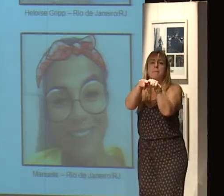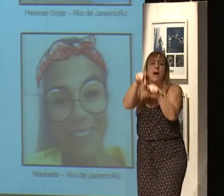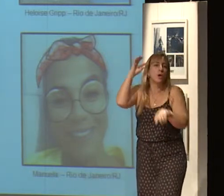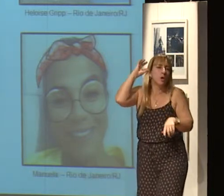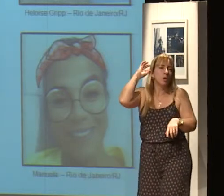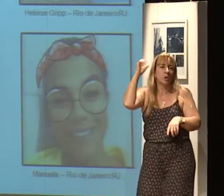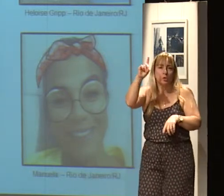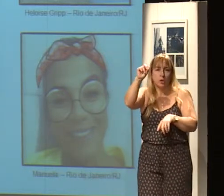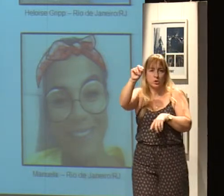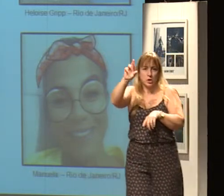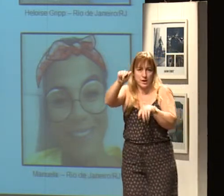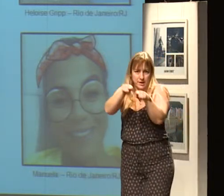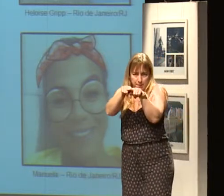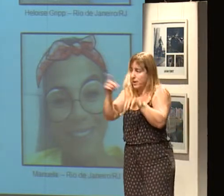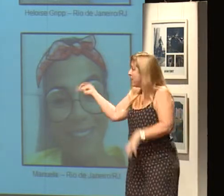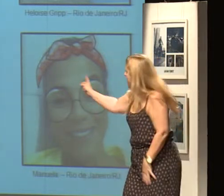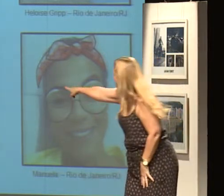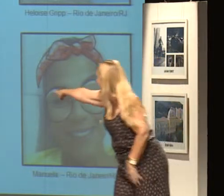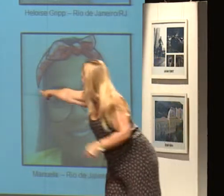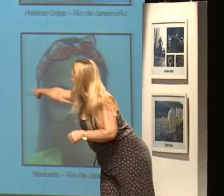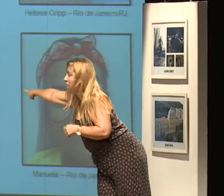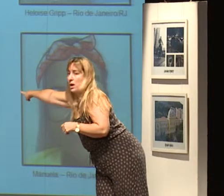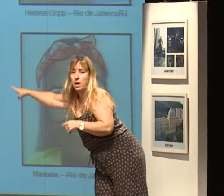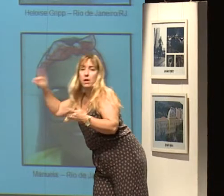Temos ouvintes também, que é a irmã da Dodora.